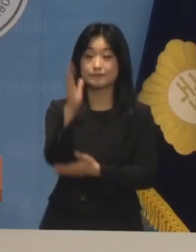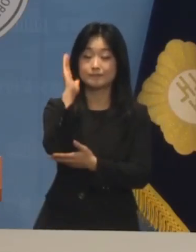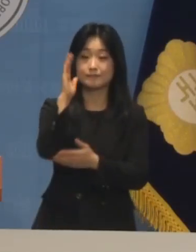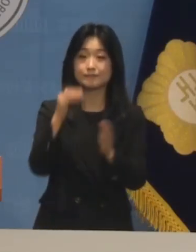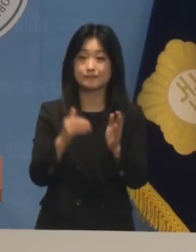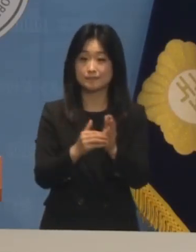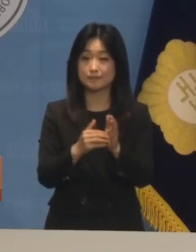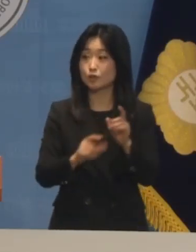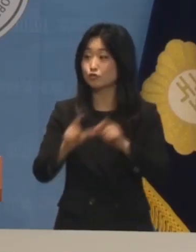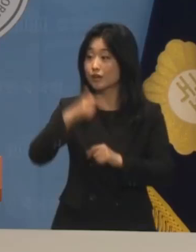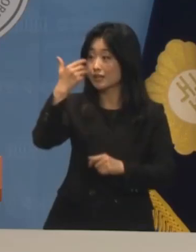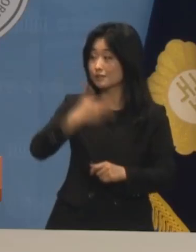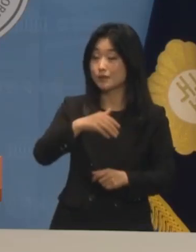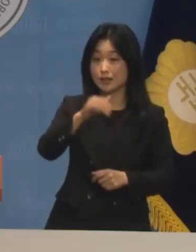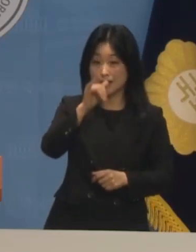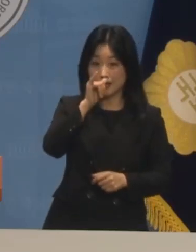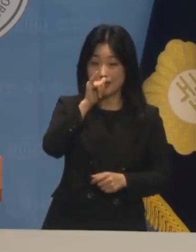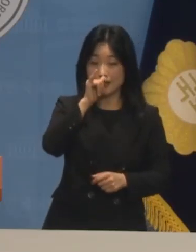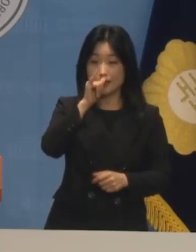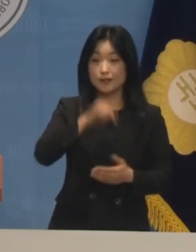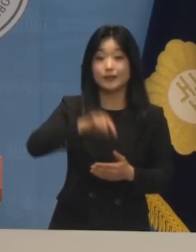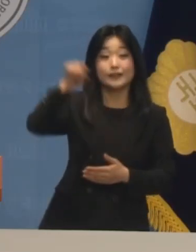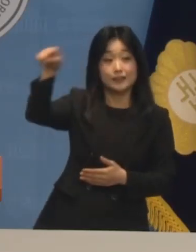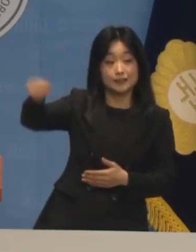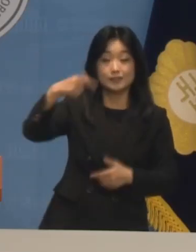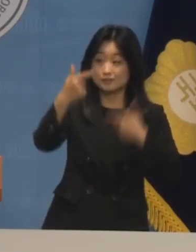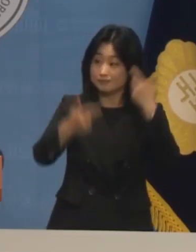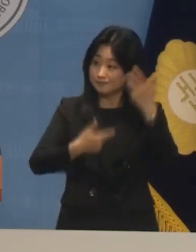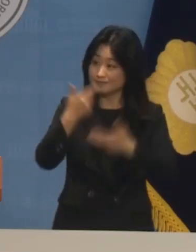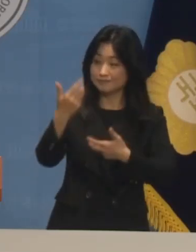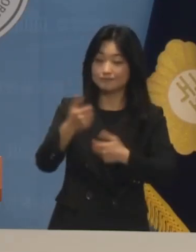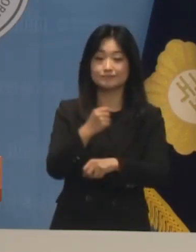혹시 추가적인 질문이 있으시면 밖으로